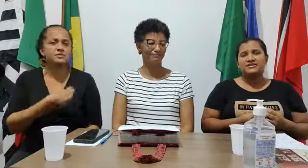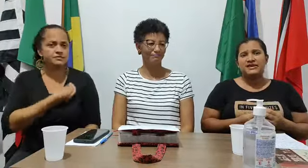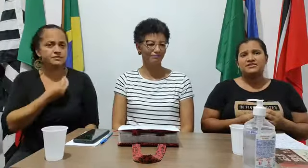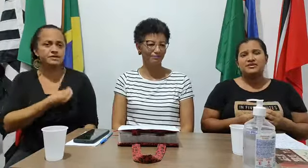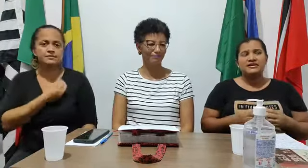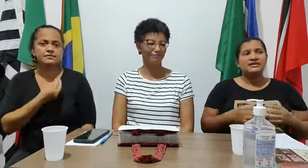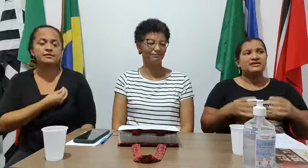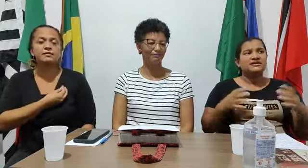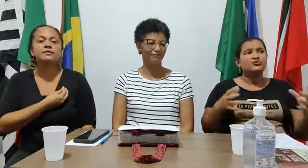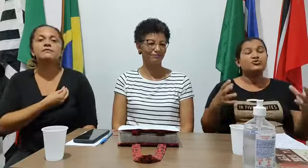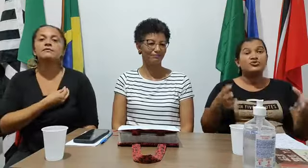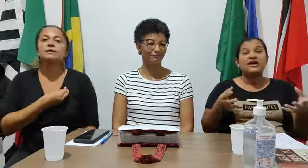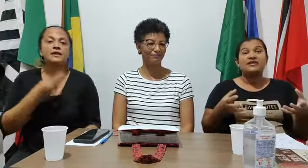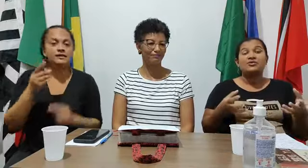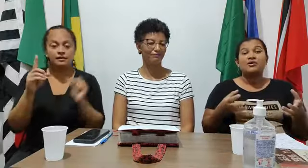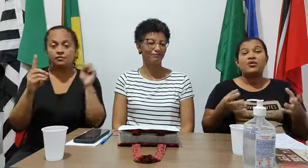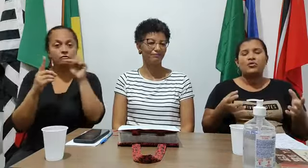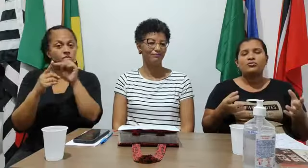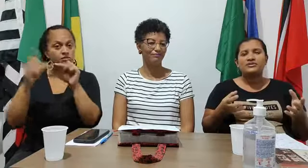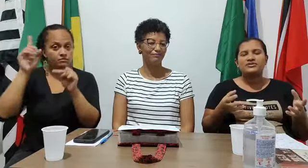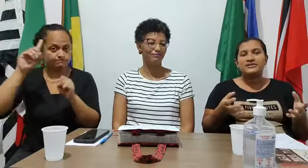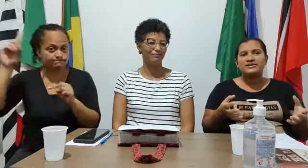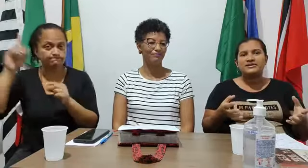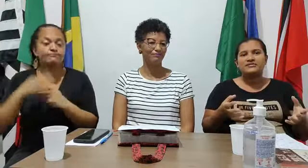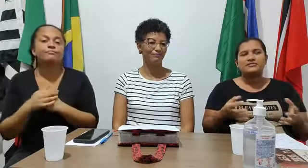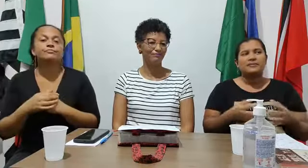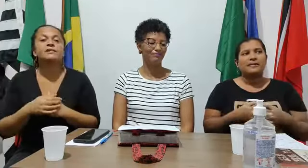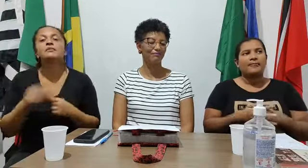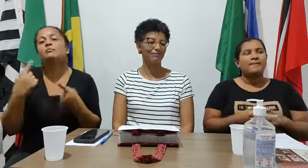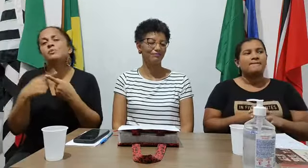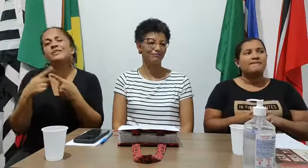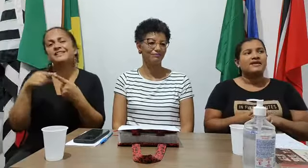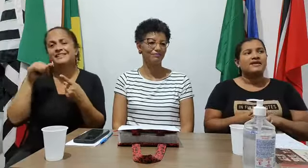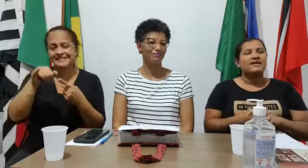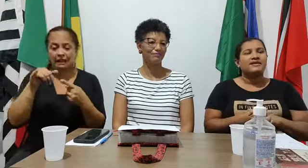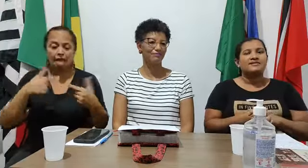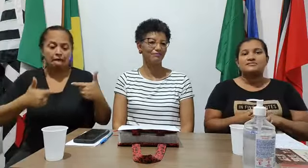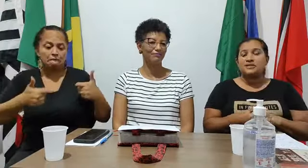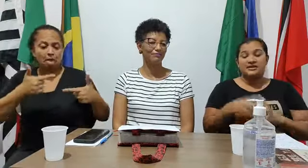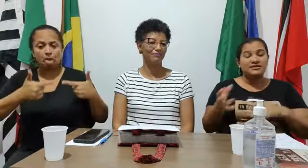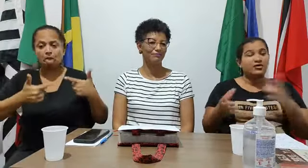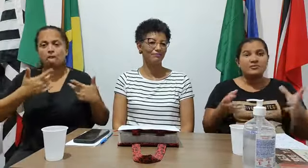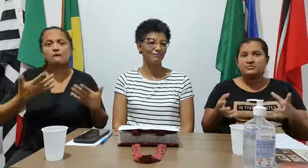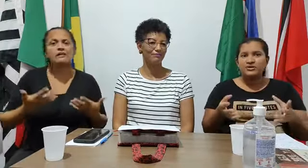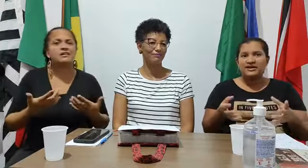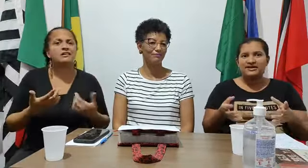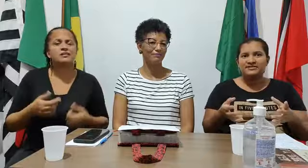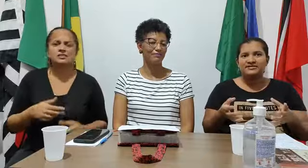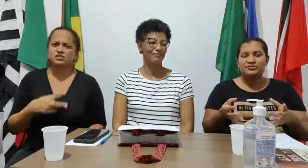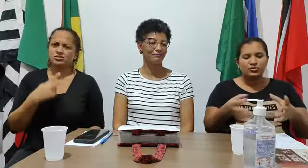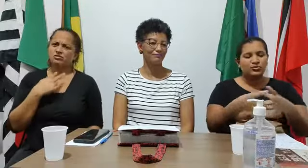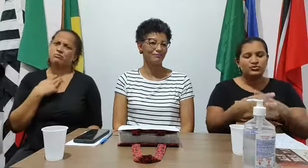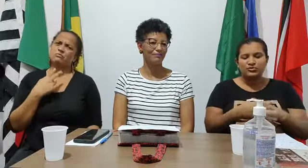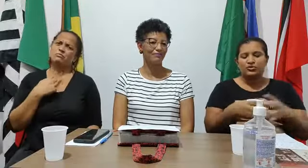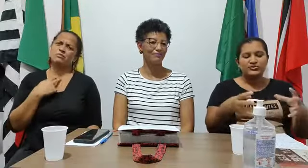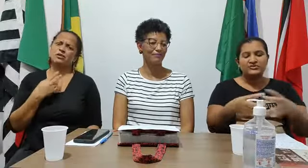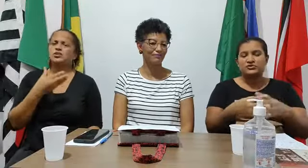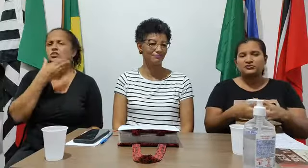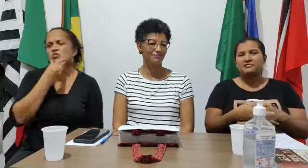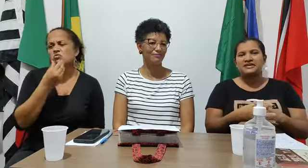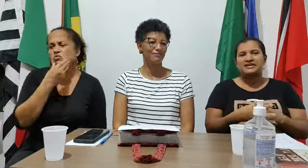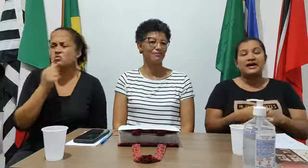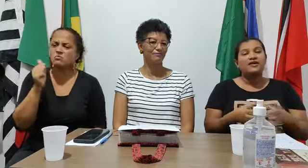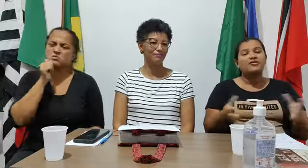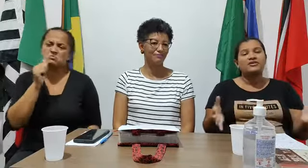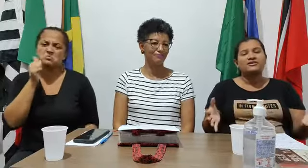é uma verdade. E isso gera uma competição entre homem e mulher, no contexto